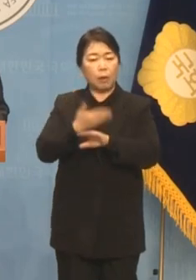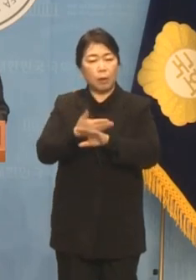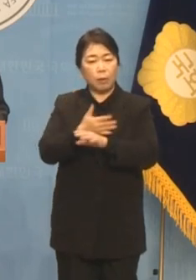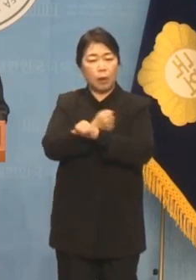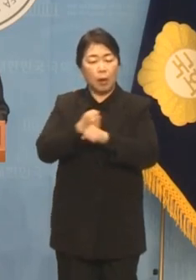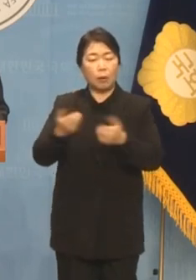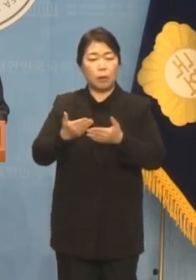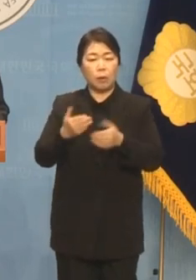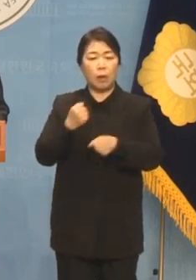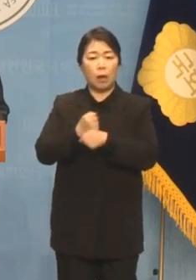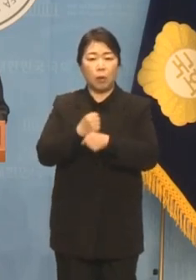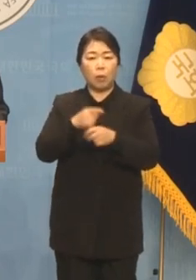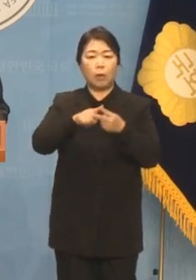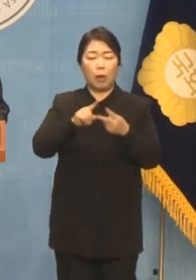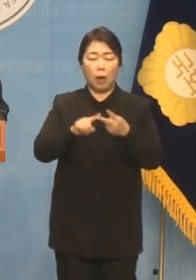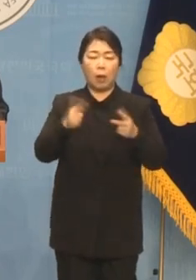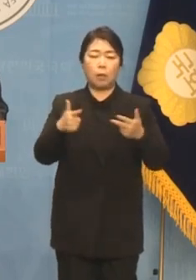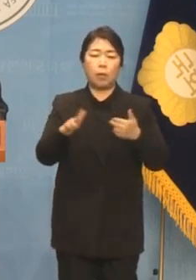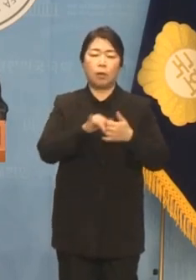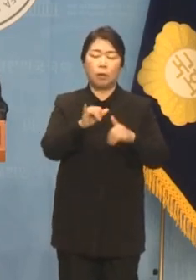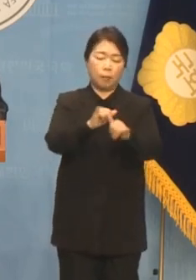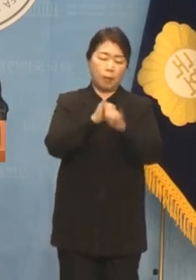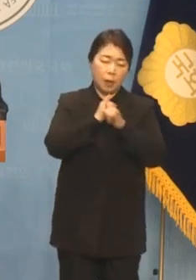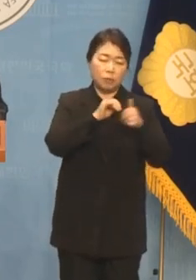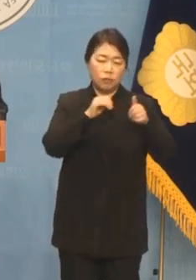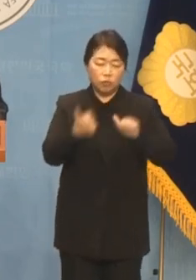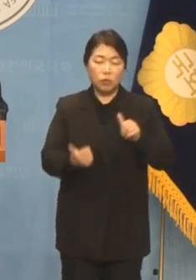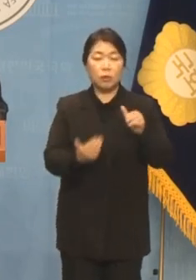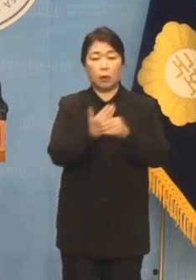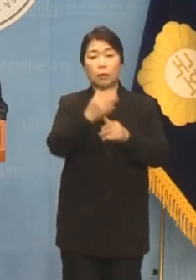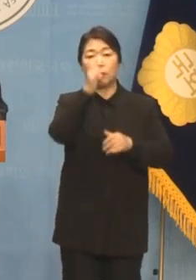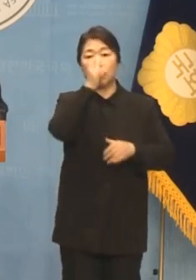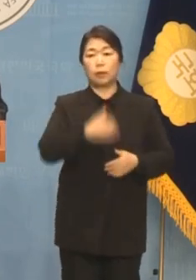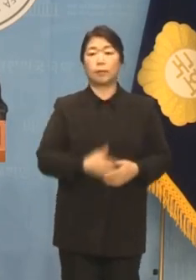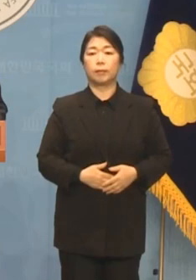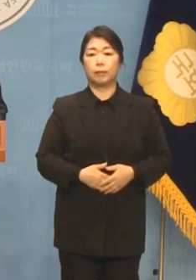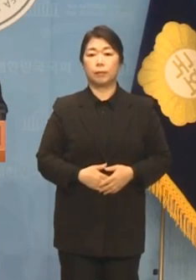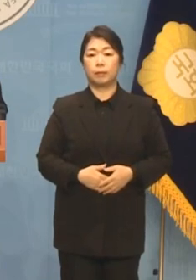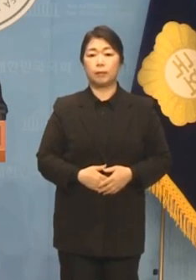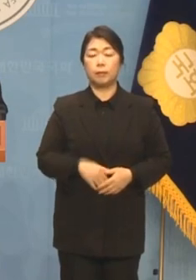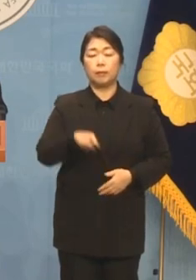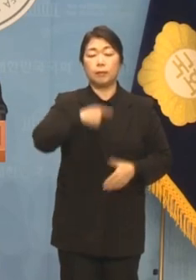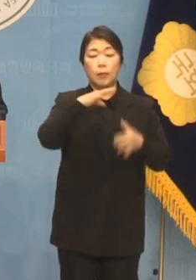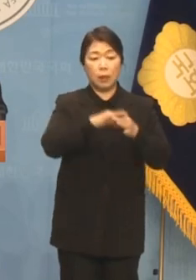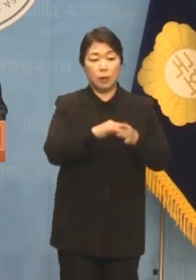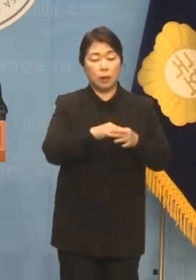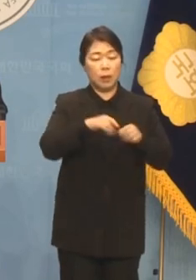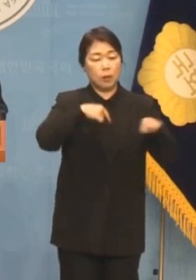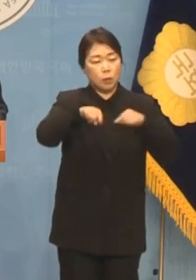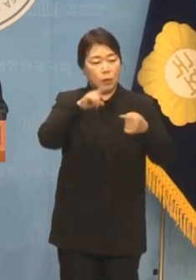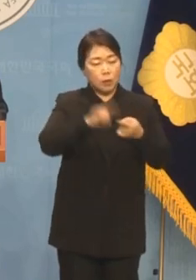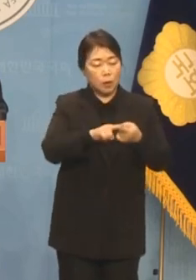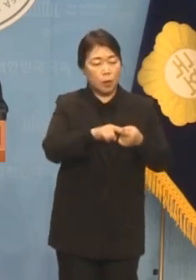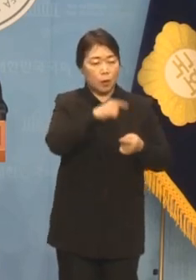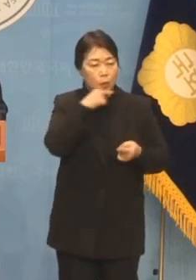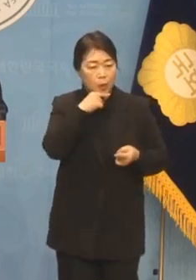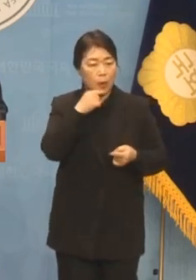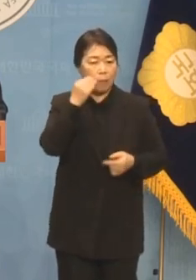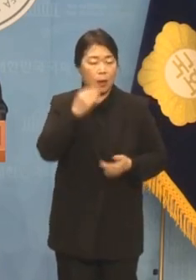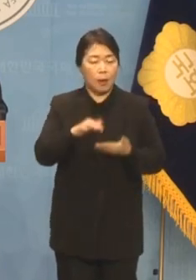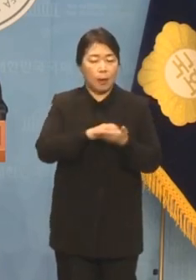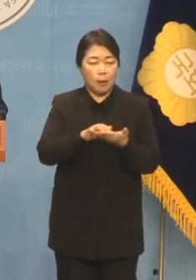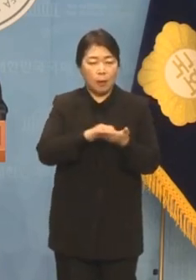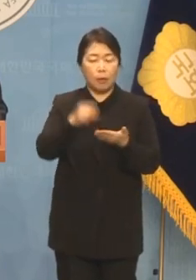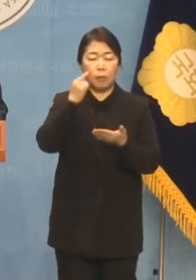선택에 내몰려야 했습니다 이렇듯 자신들의 정치적 유불리만 따져 소상공인